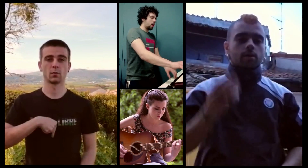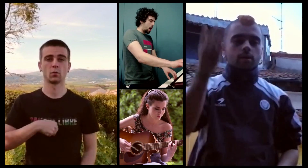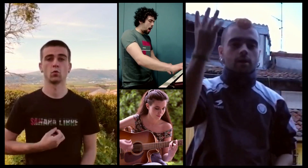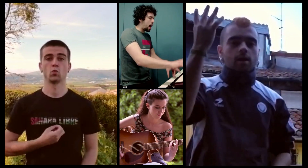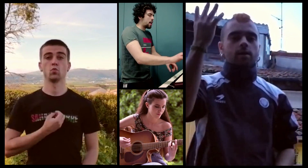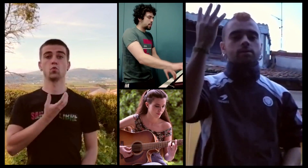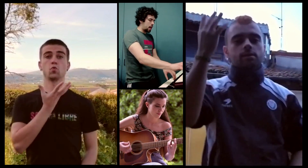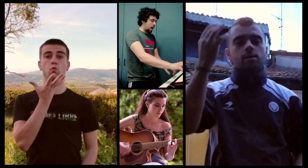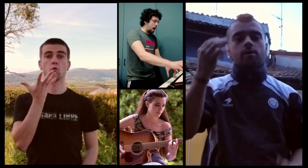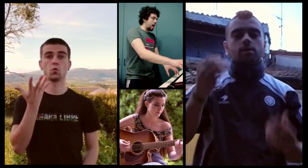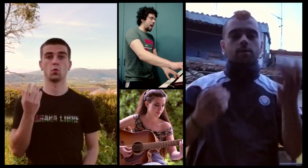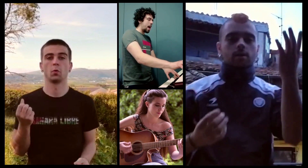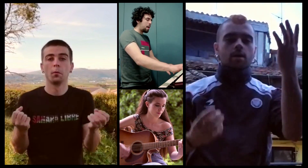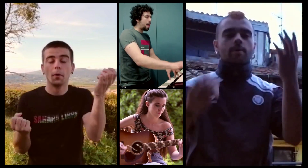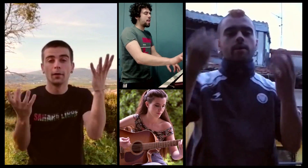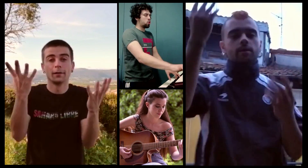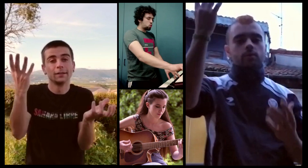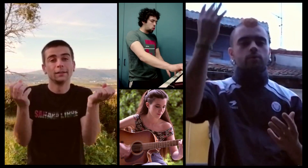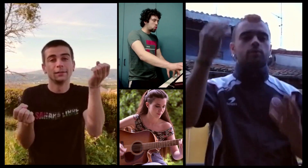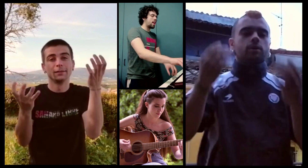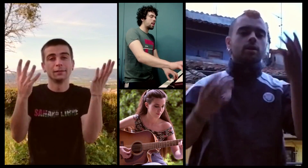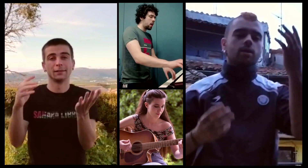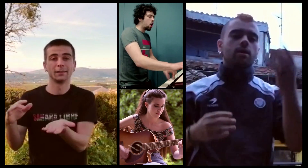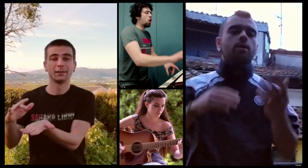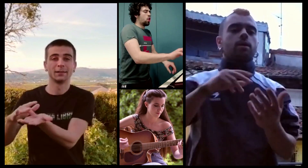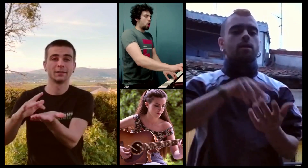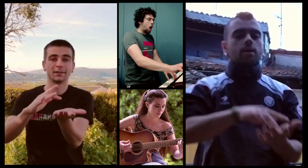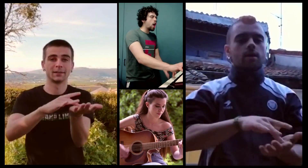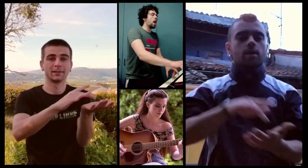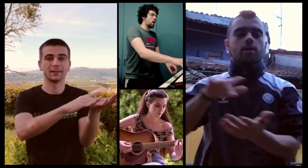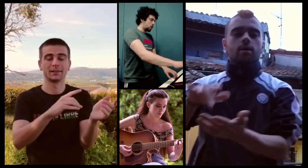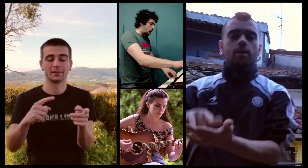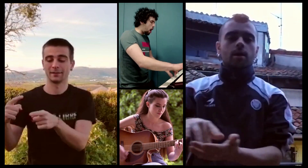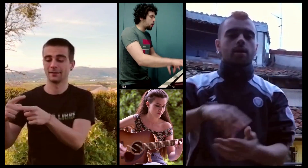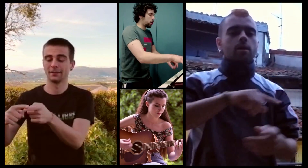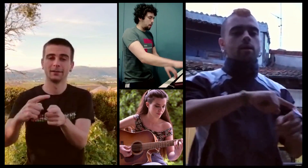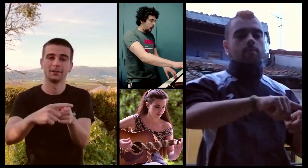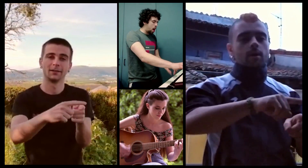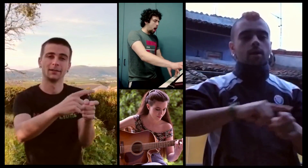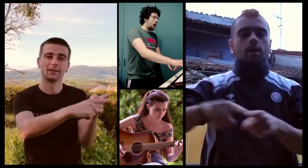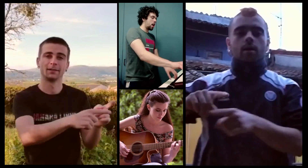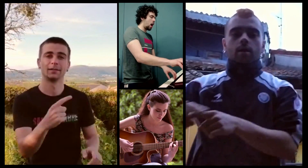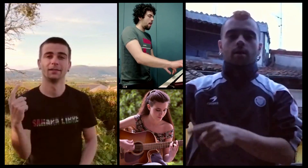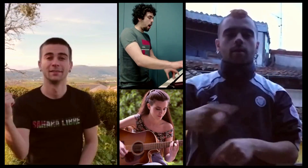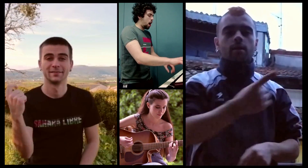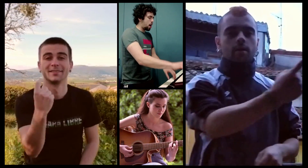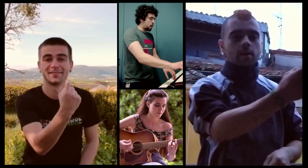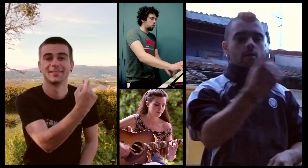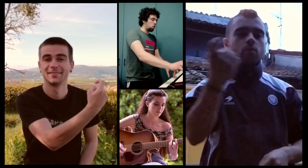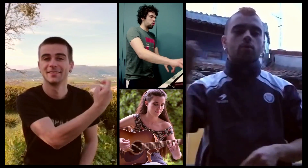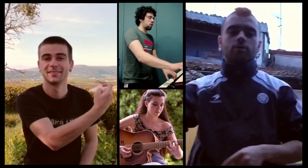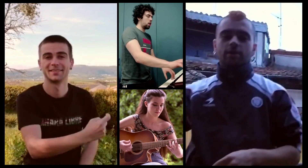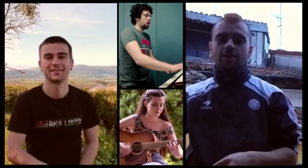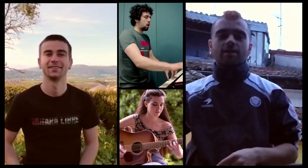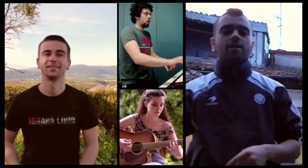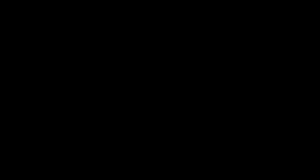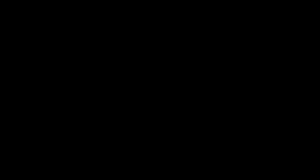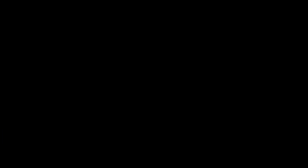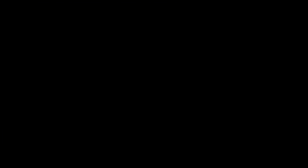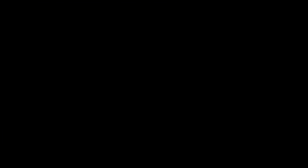harimak loratzen nahi badituzu senti, denetarik beharra da